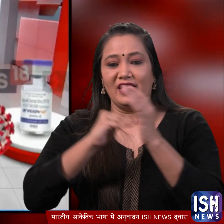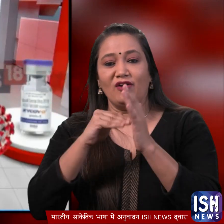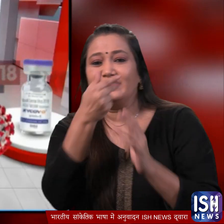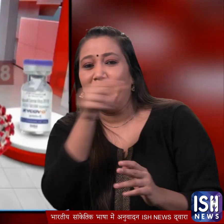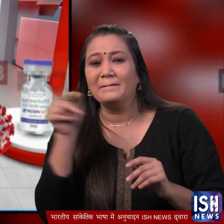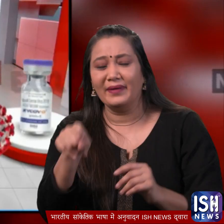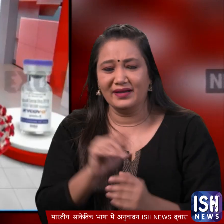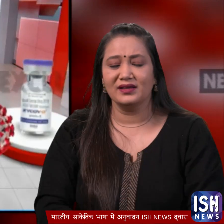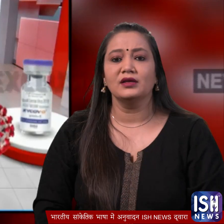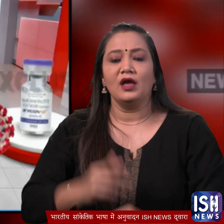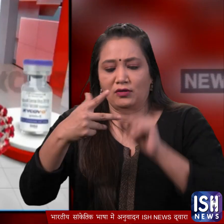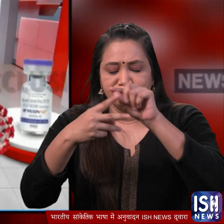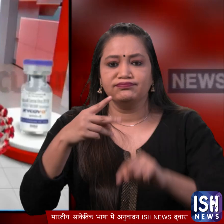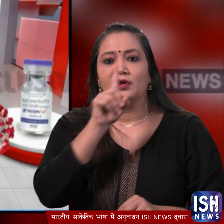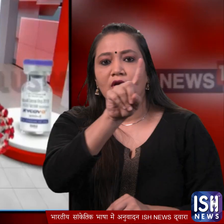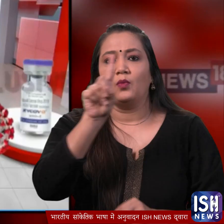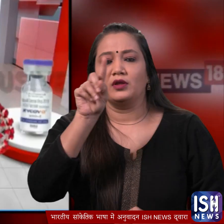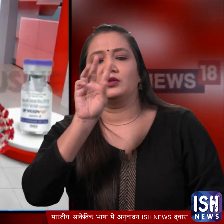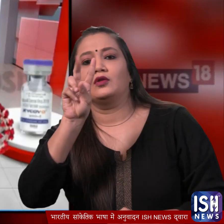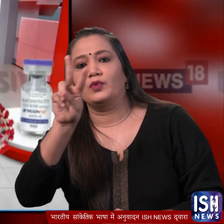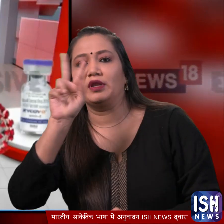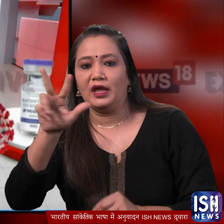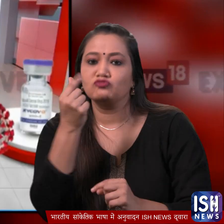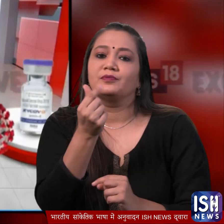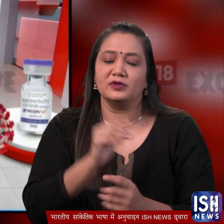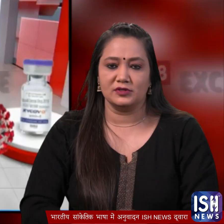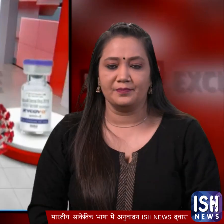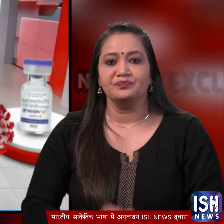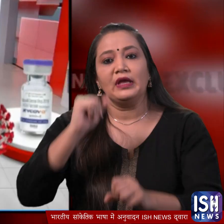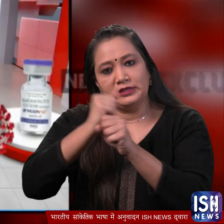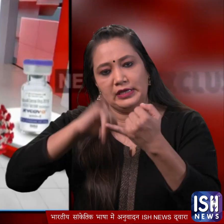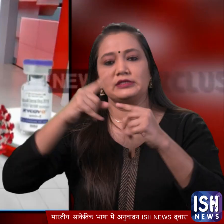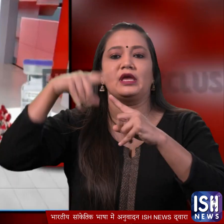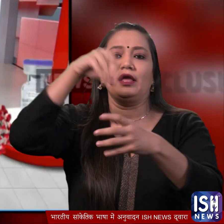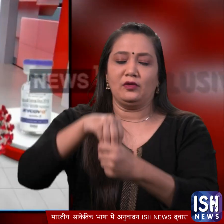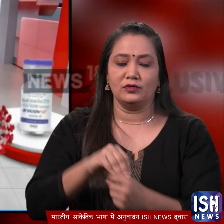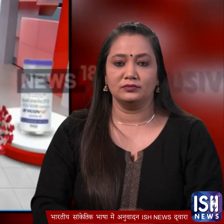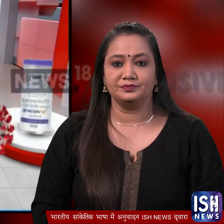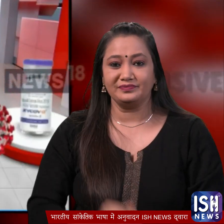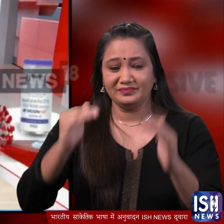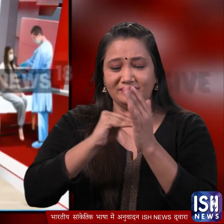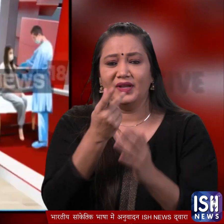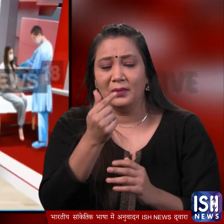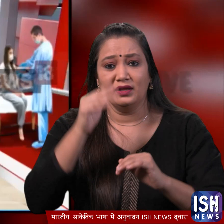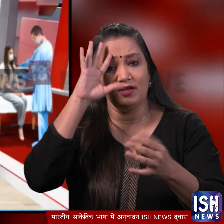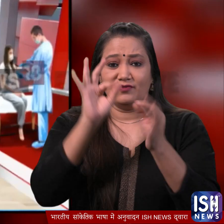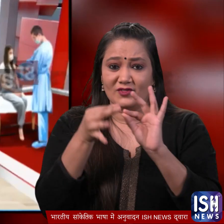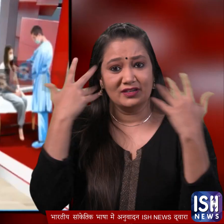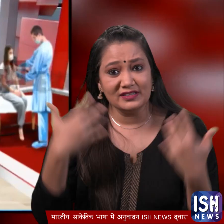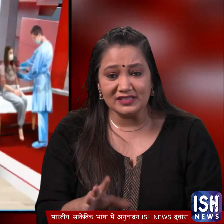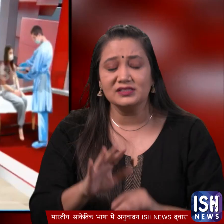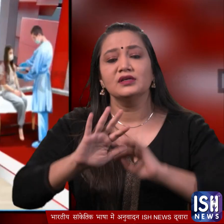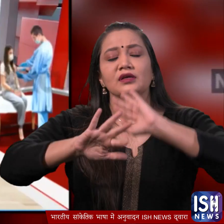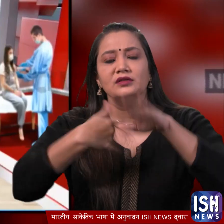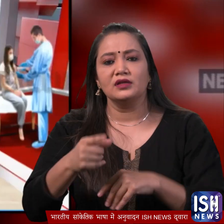की इस वैक्सीन की 3 खुराक के लिए 1128 रुपए खर्च करेगी, जिसमें जीएसटी भी शामिल। जाइकोव डी की कीमत तय होने के बाद उम्मीद